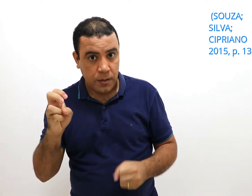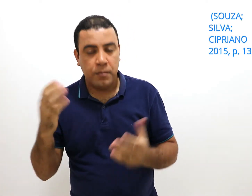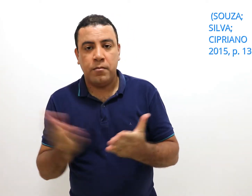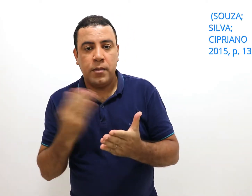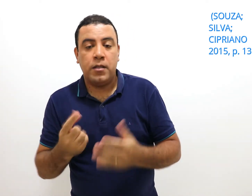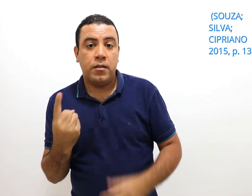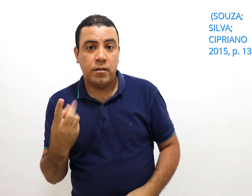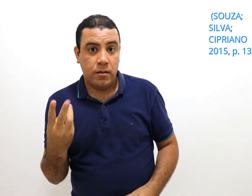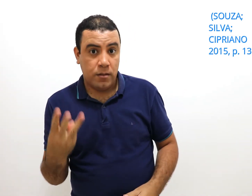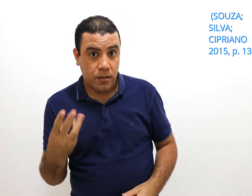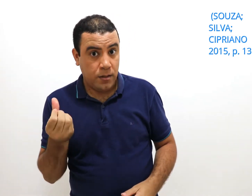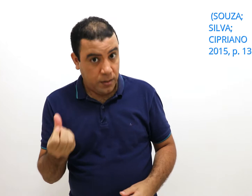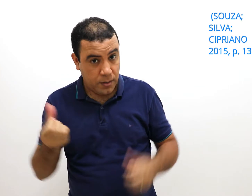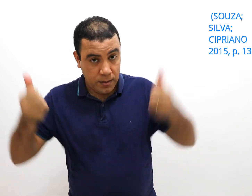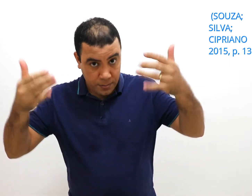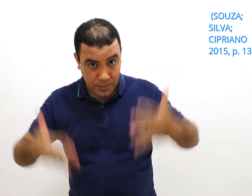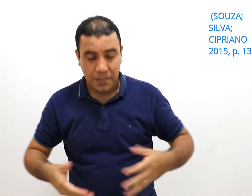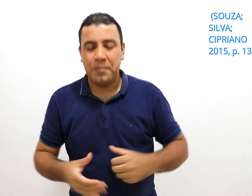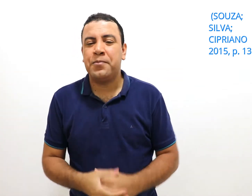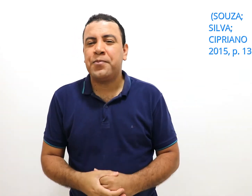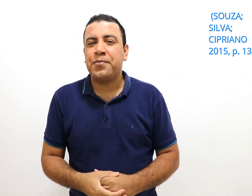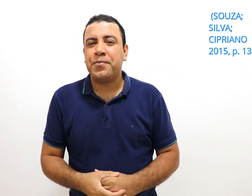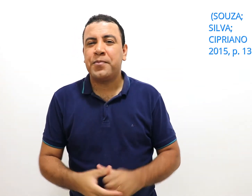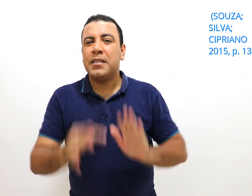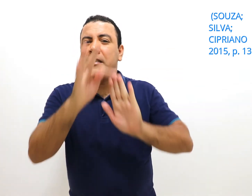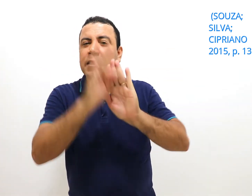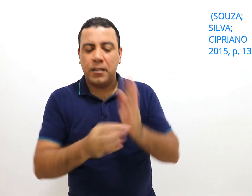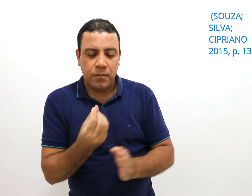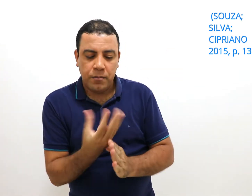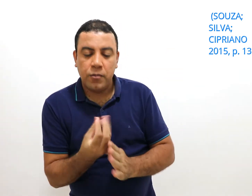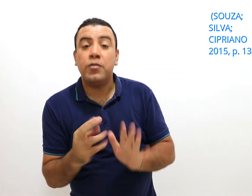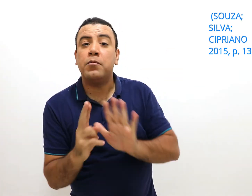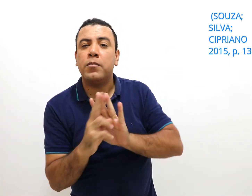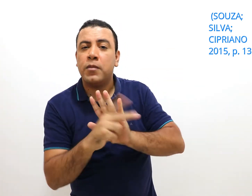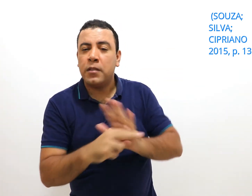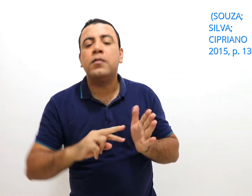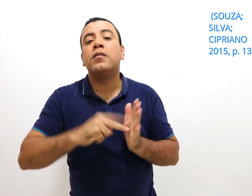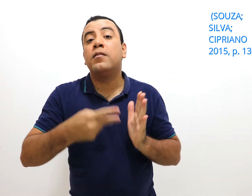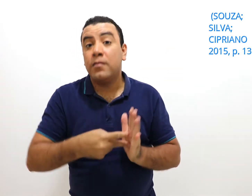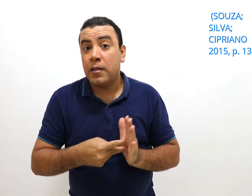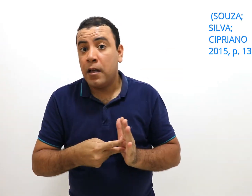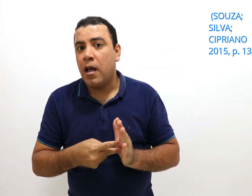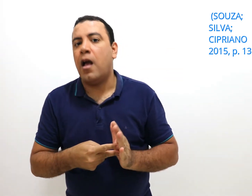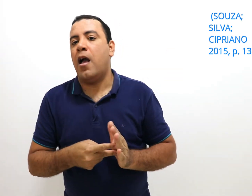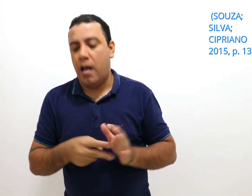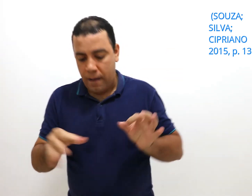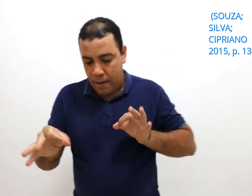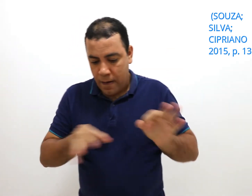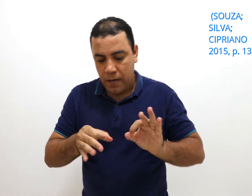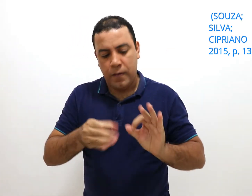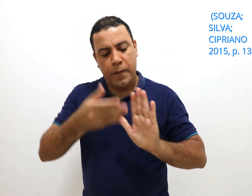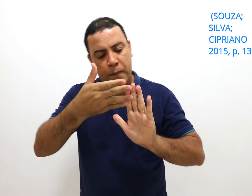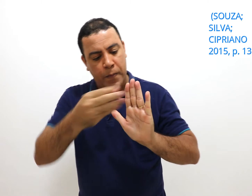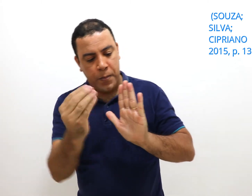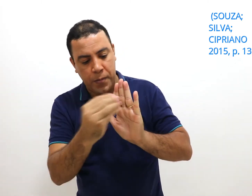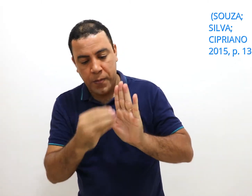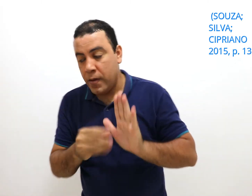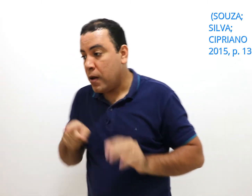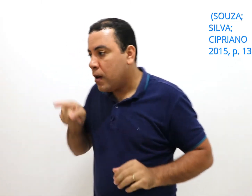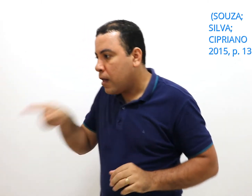textos modais consistem em textos materializados a partir de elementos advindos dos diversos registros